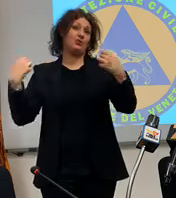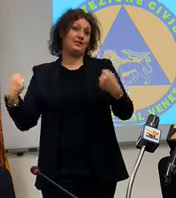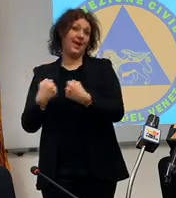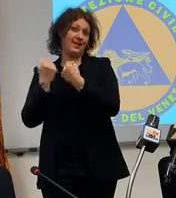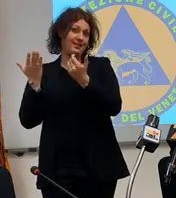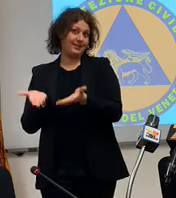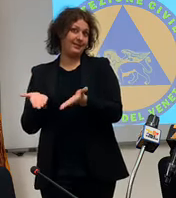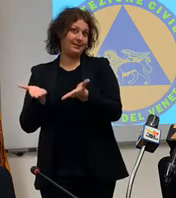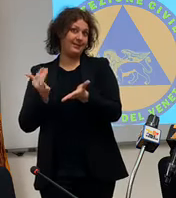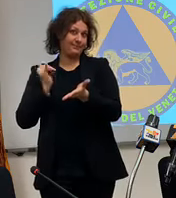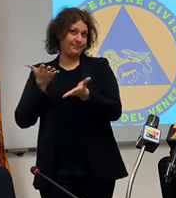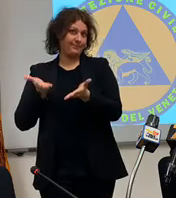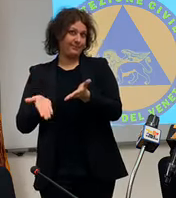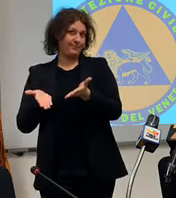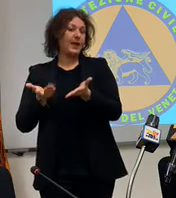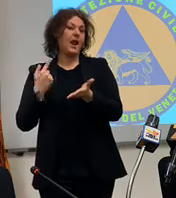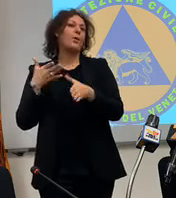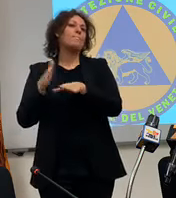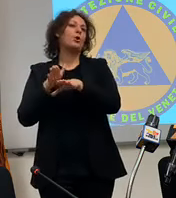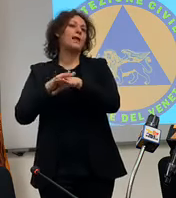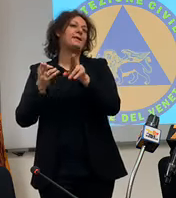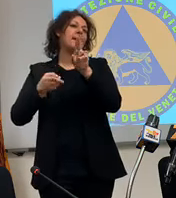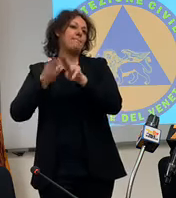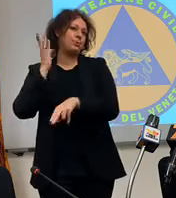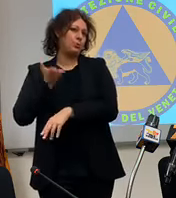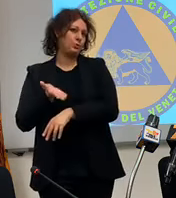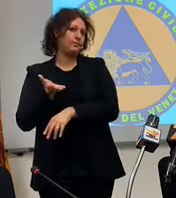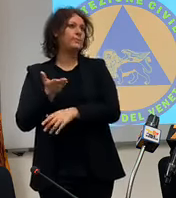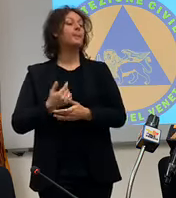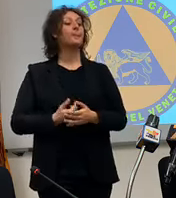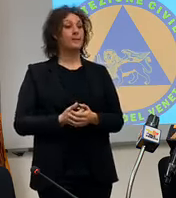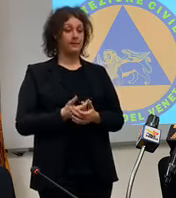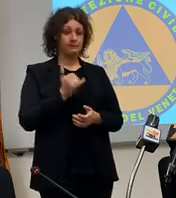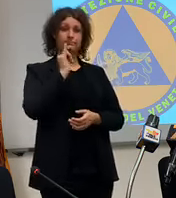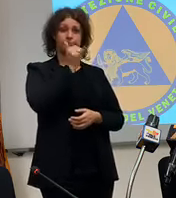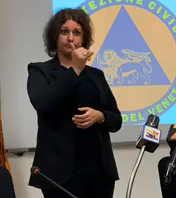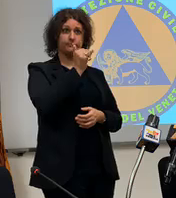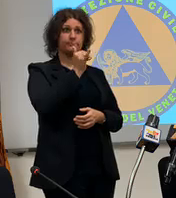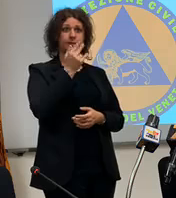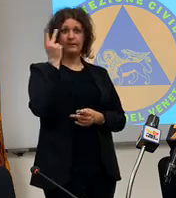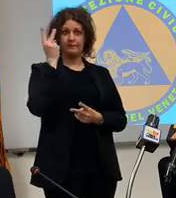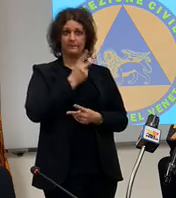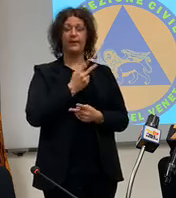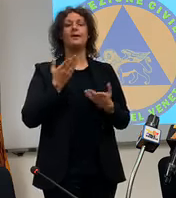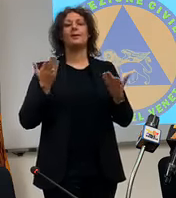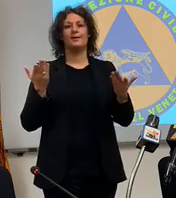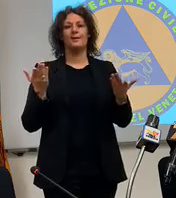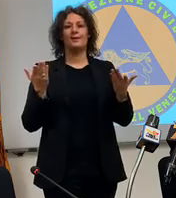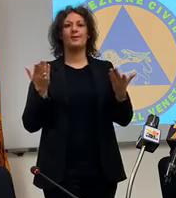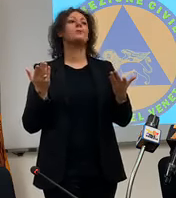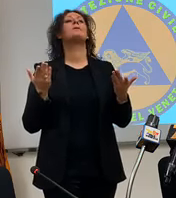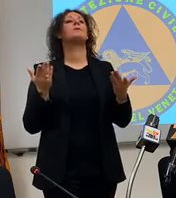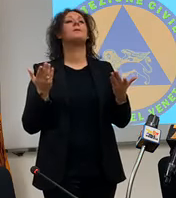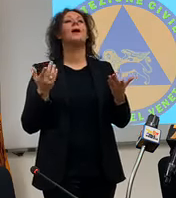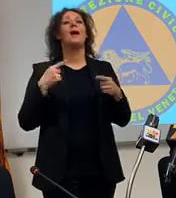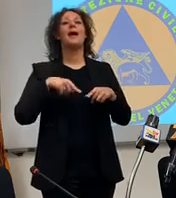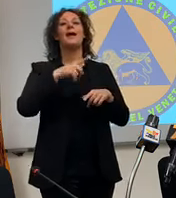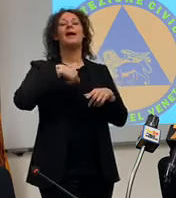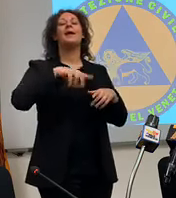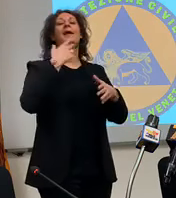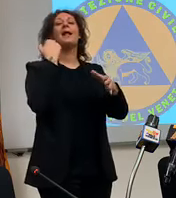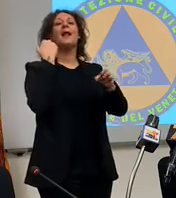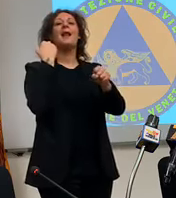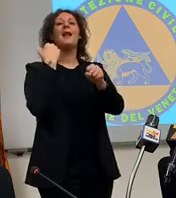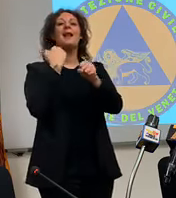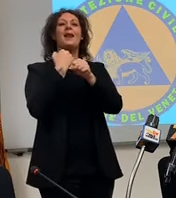nella prima infatti in questa in questo lavoro c'è una riduzione della mortalità per traumatismi perché questa chiaramente è legata invece al